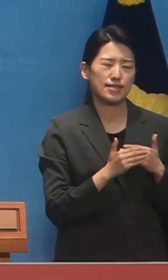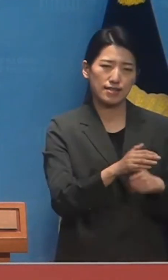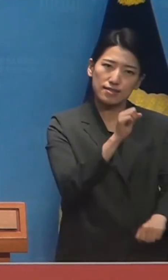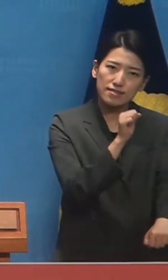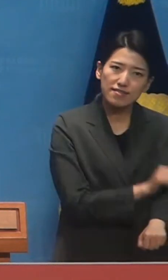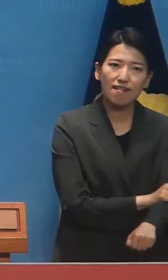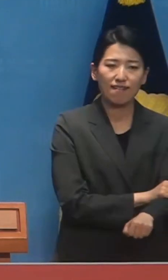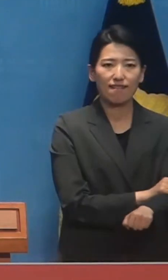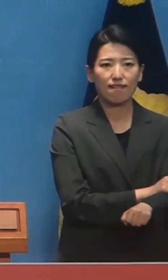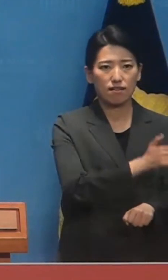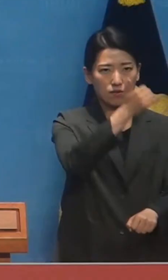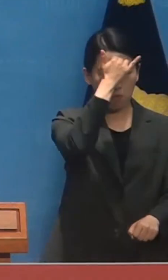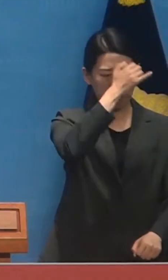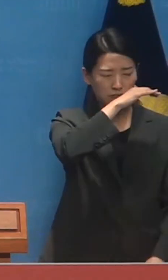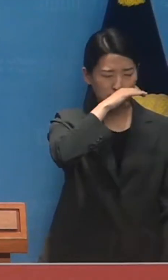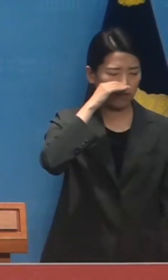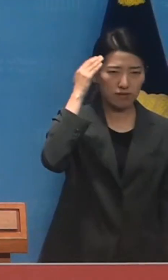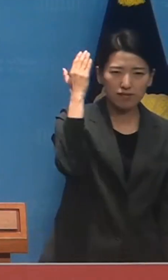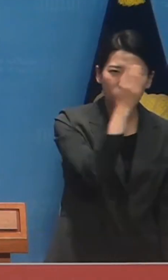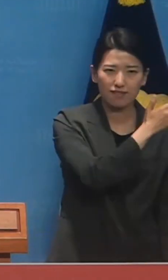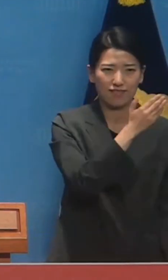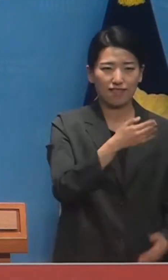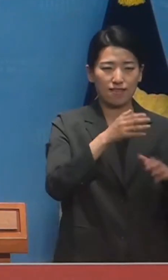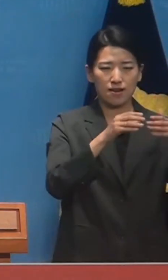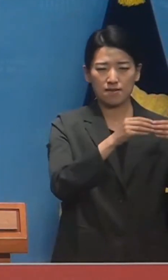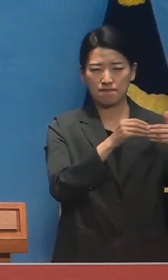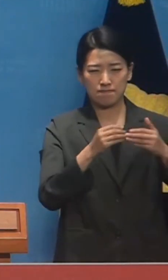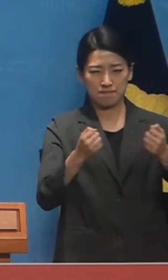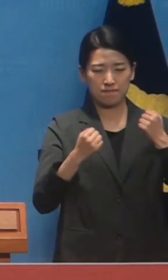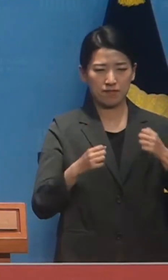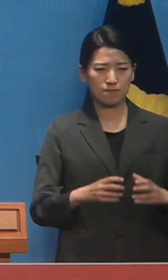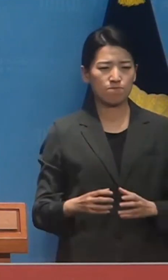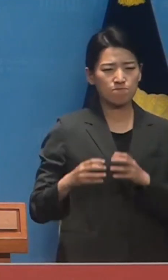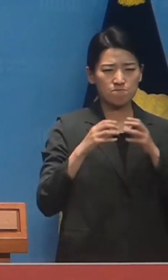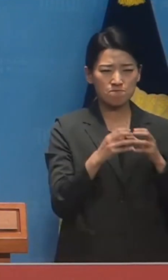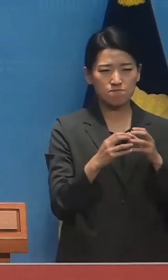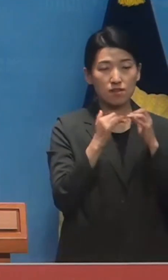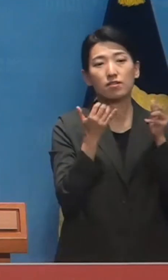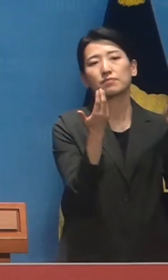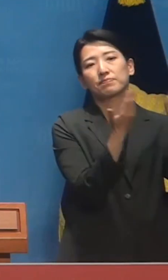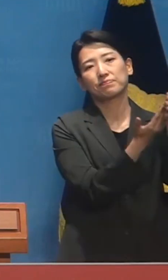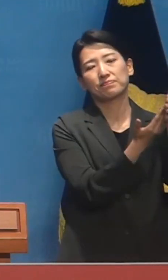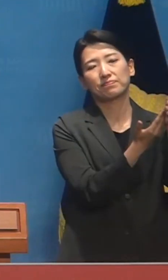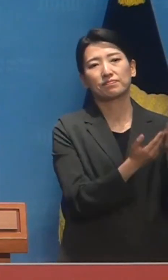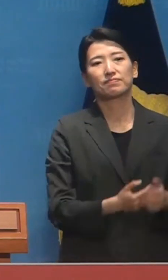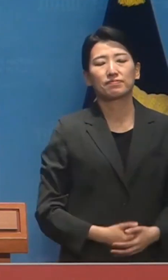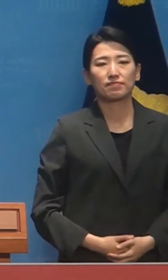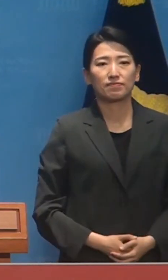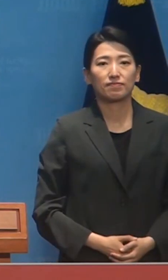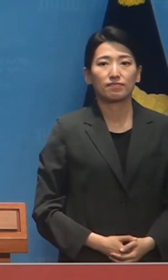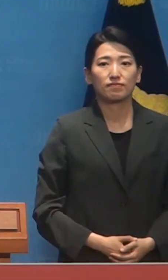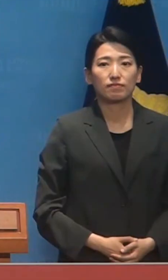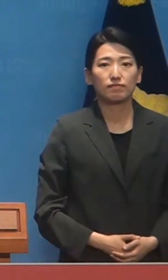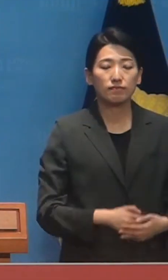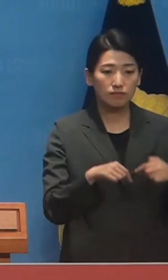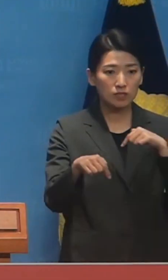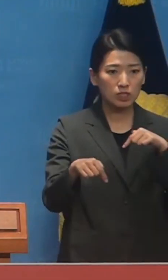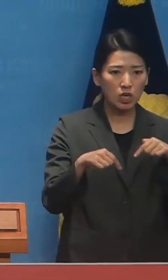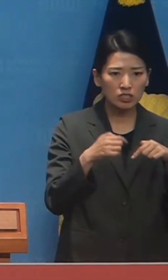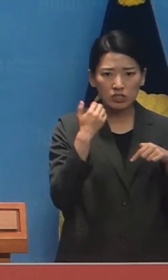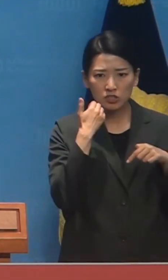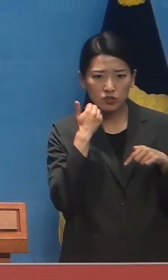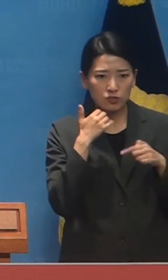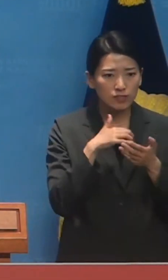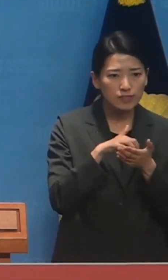소신으로 나라를 이끌 수 있는 리더가 필요합니다. 김문수 후보는 정치적 계산에 흔들리는